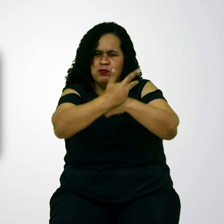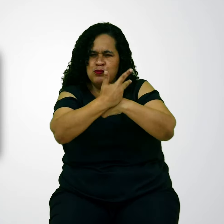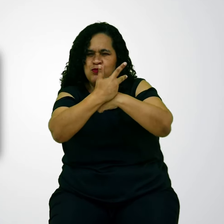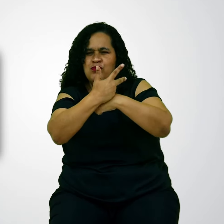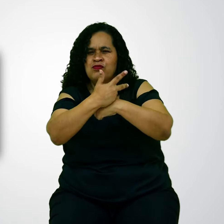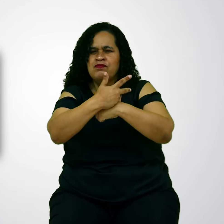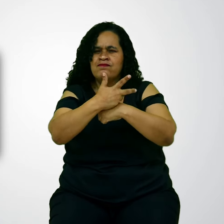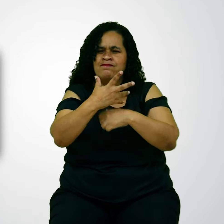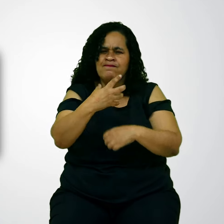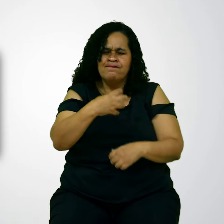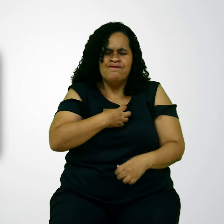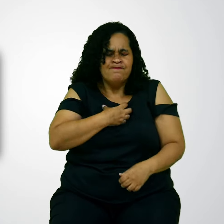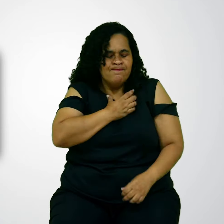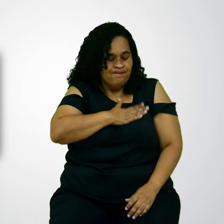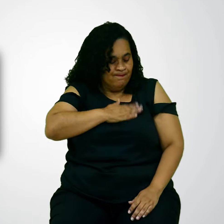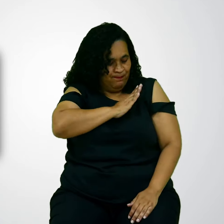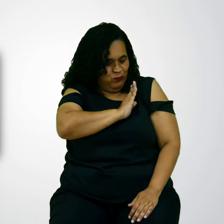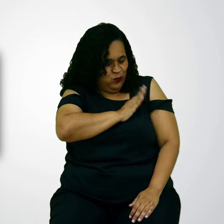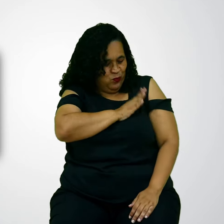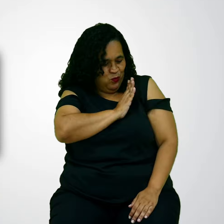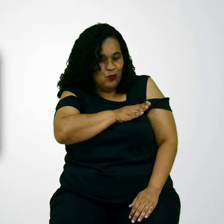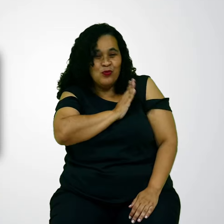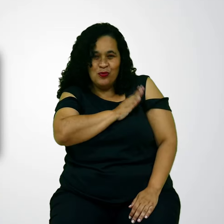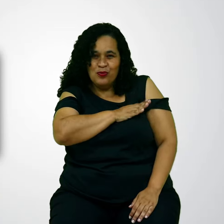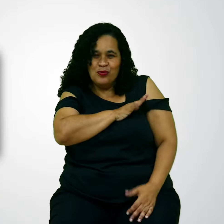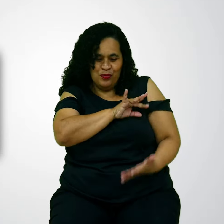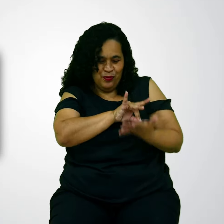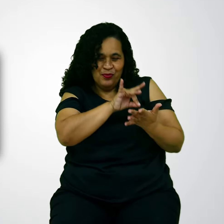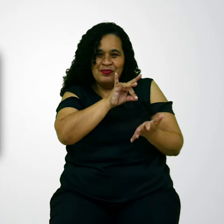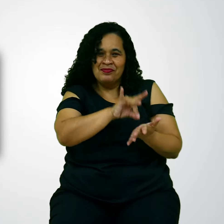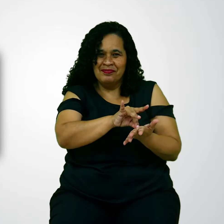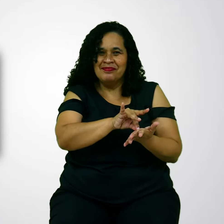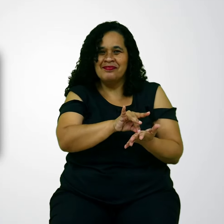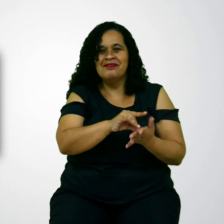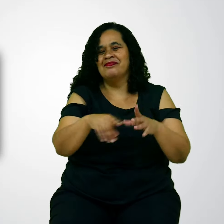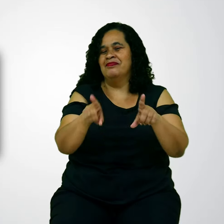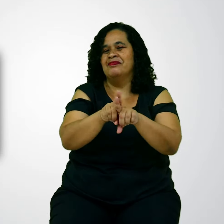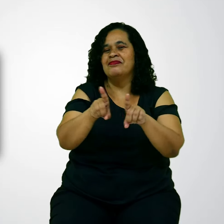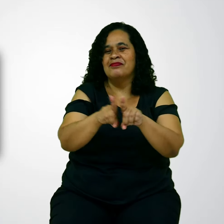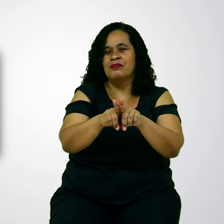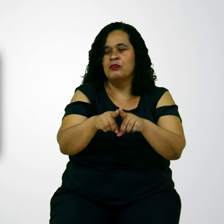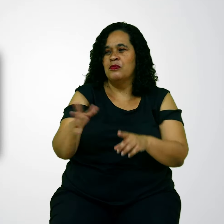a excelência do nosso violeiro, né, Cassiano? Então vamos lá?